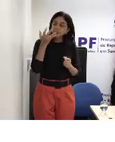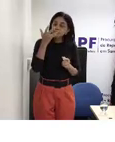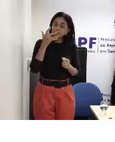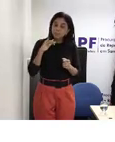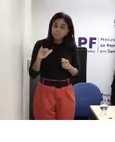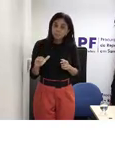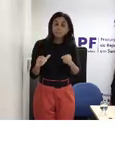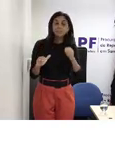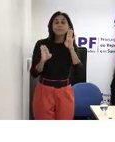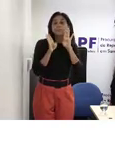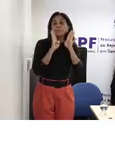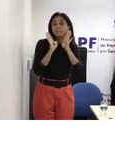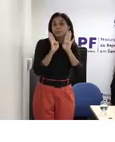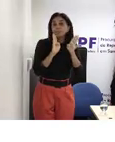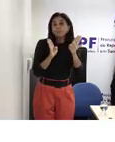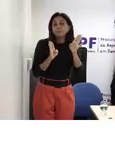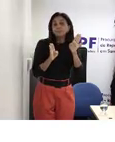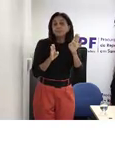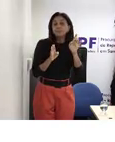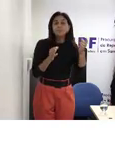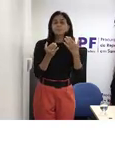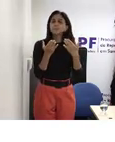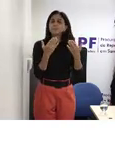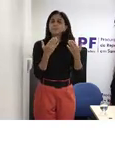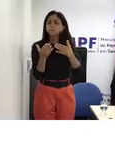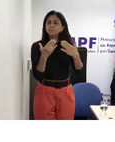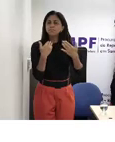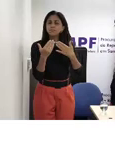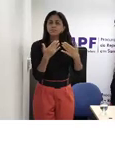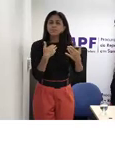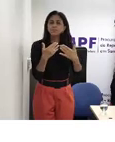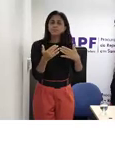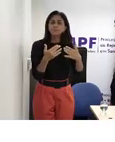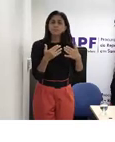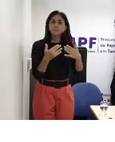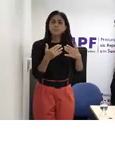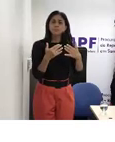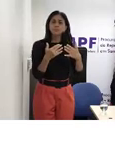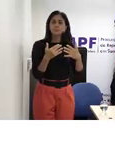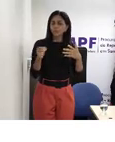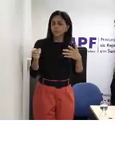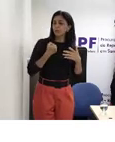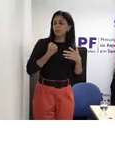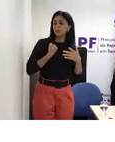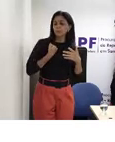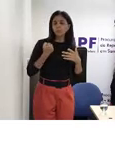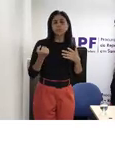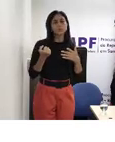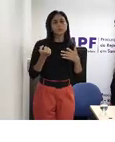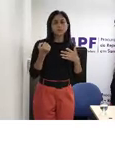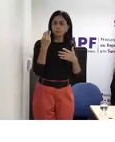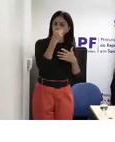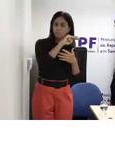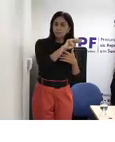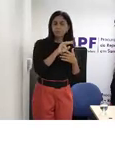Facebook de uma mulher e aceitou em seguida esse perfil pediu o celular dela ou seja pessoal a